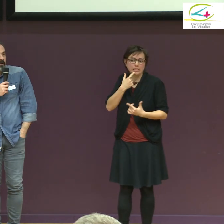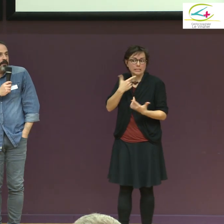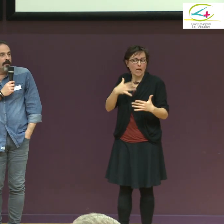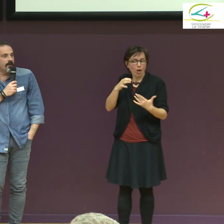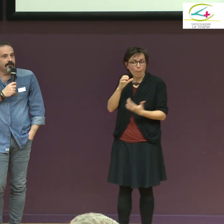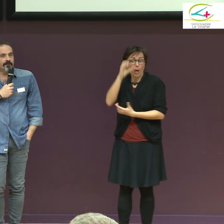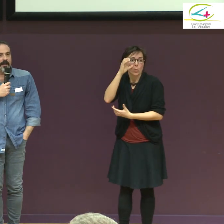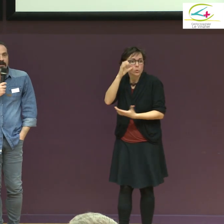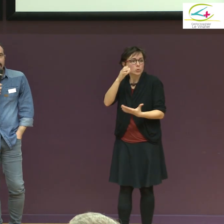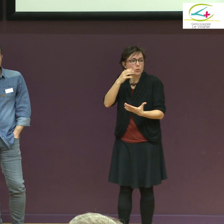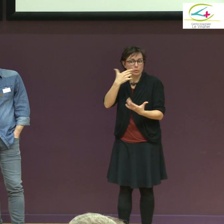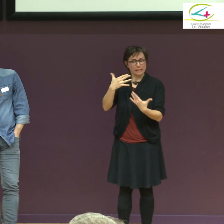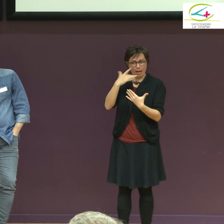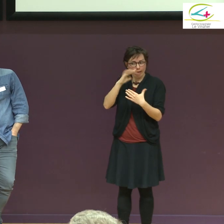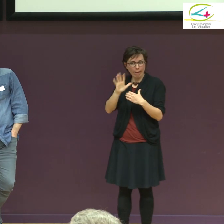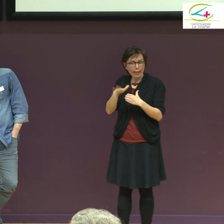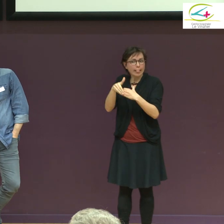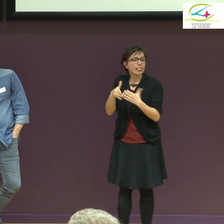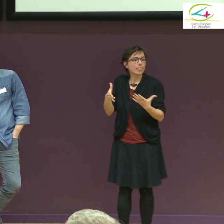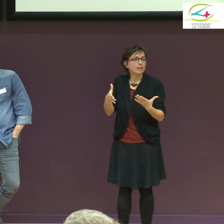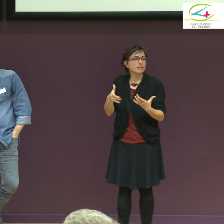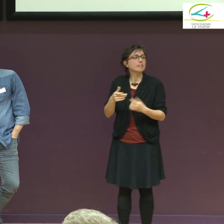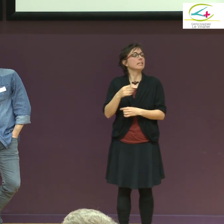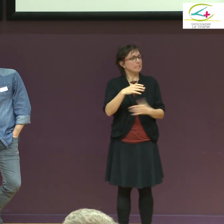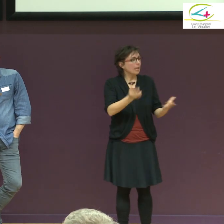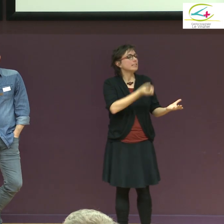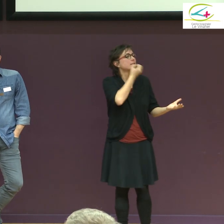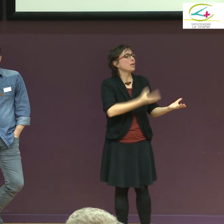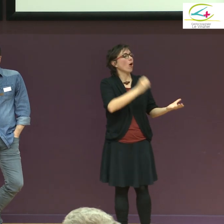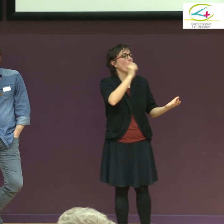Bah, c'est bien. Allez, hop, on passe à la suivante, de toute façon on est pressé.